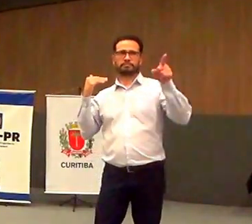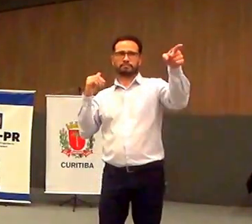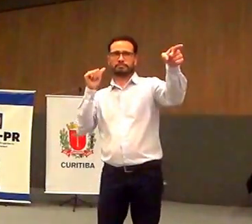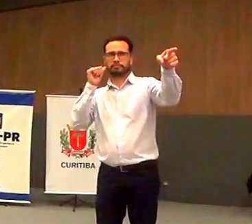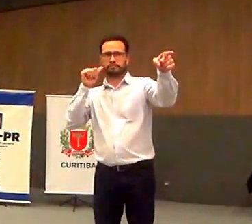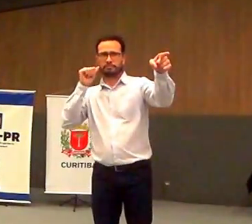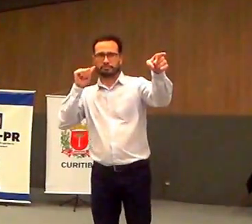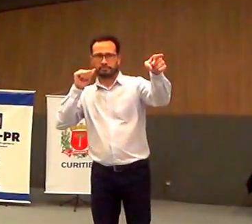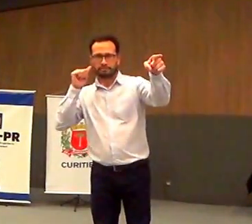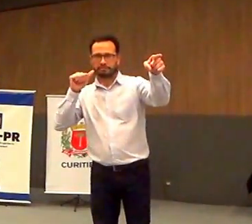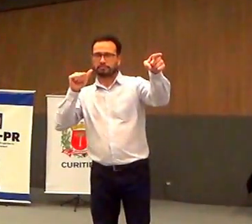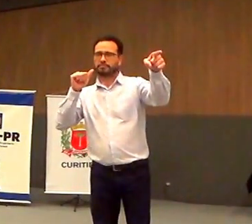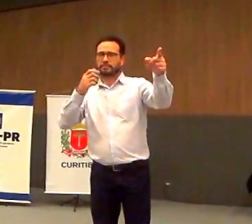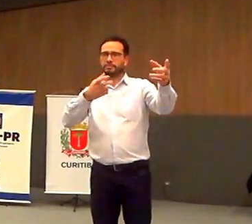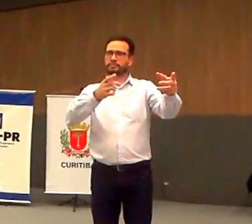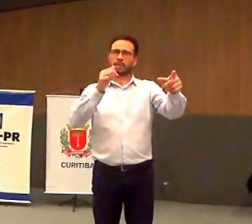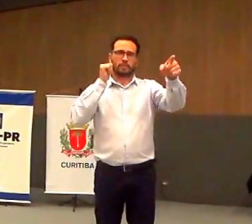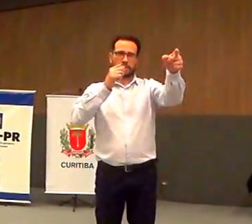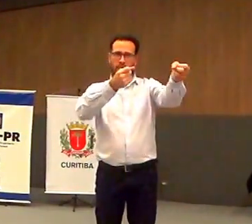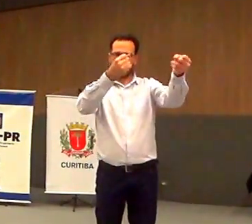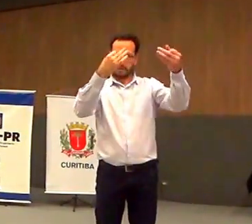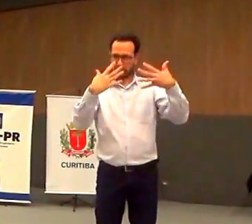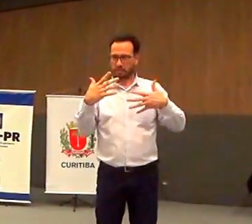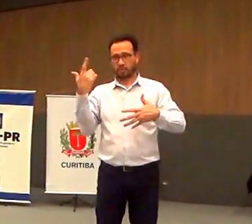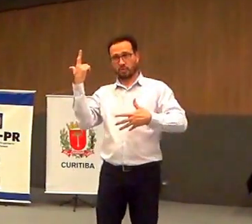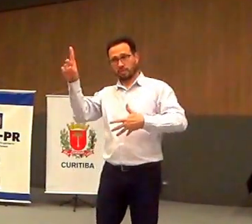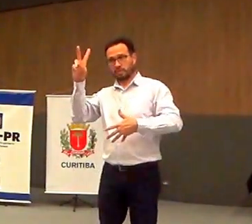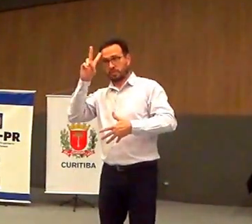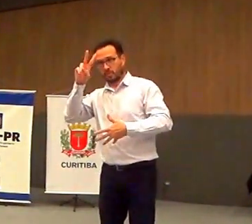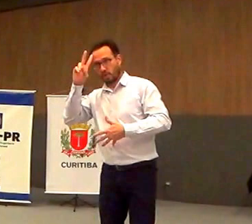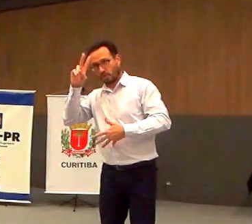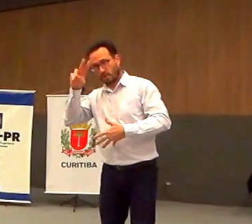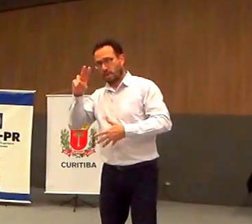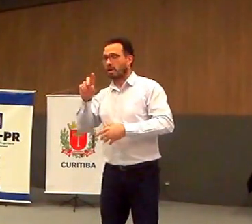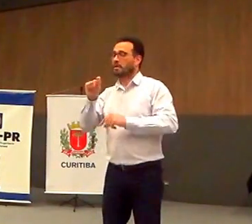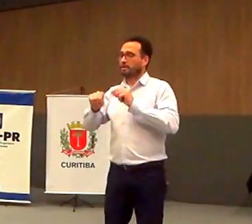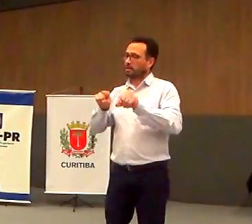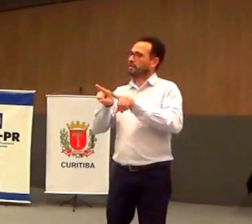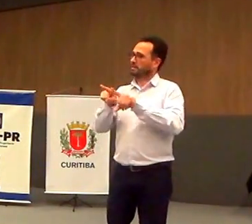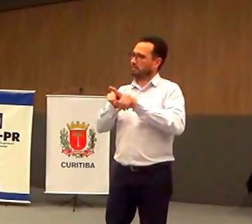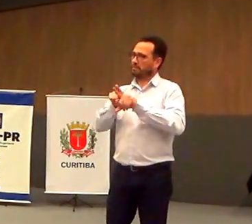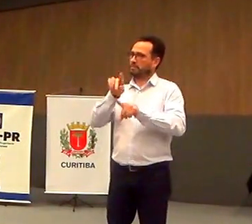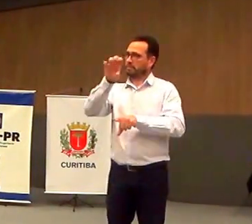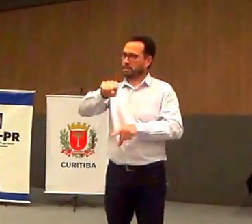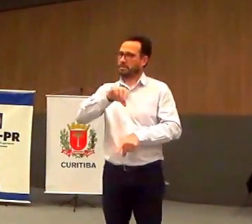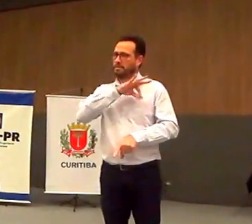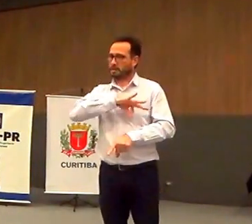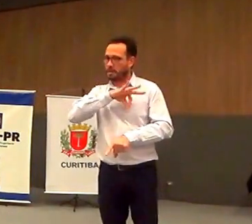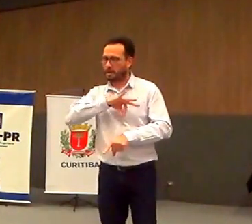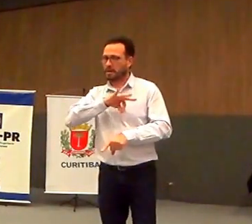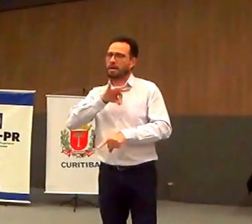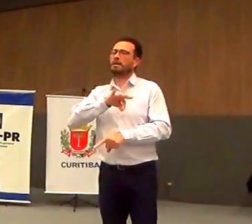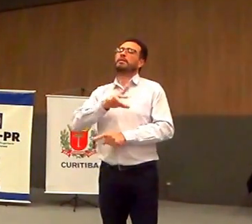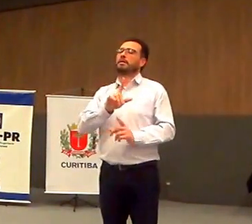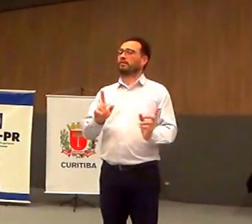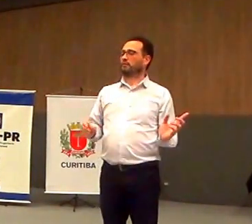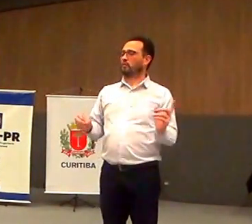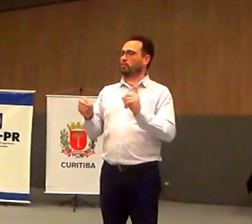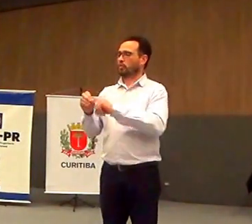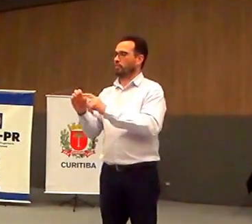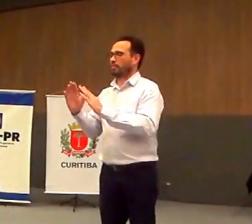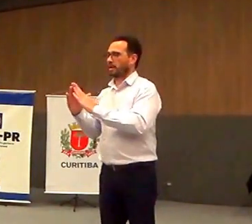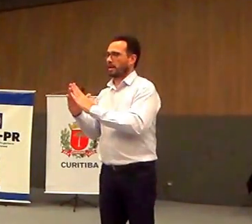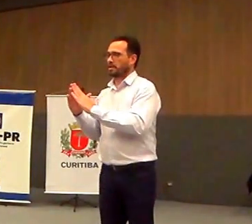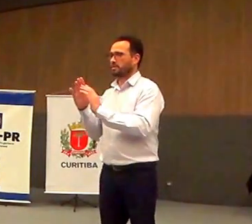Isso, então o idoso, né, muitas vezes ele, né, então essa é uma situação limítrofe, mas o idoso muitas vezes ele